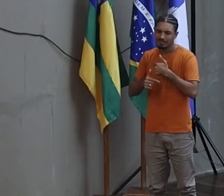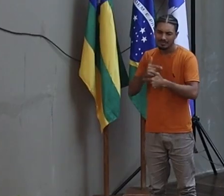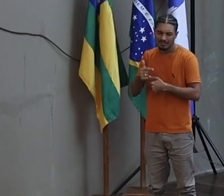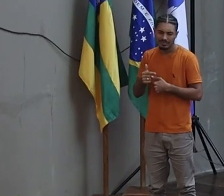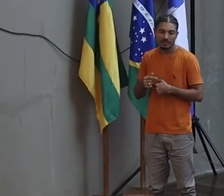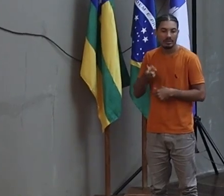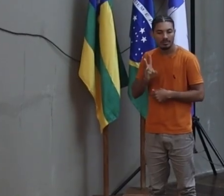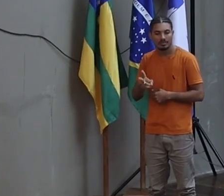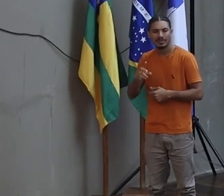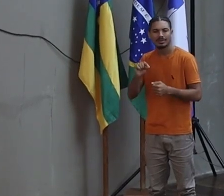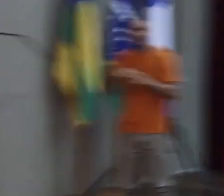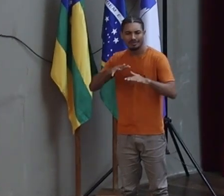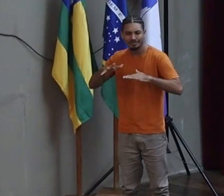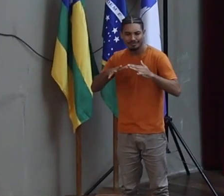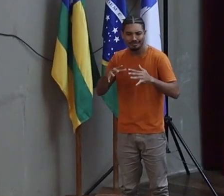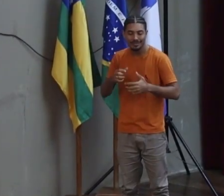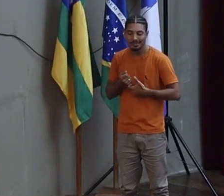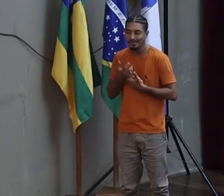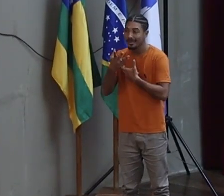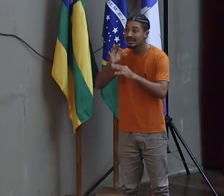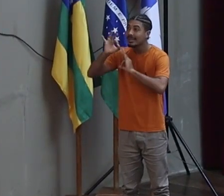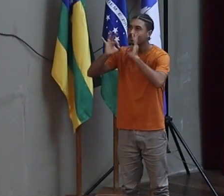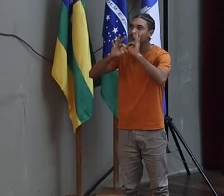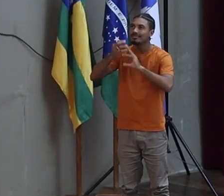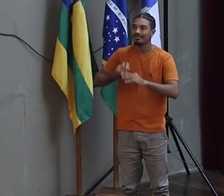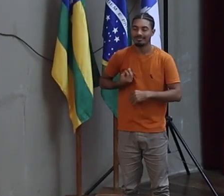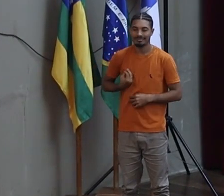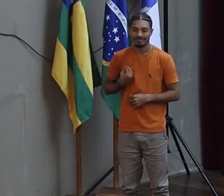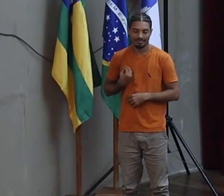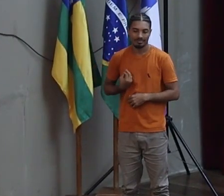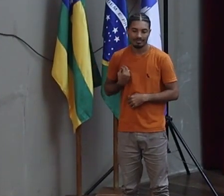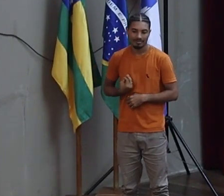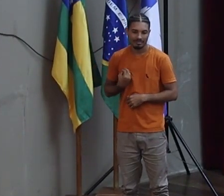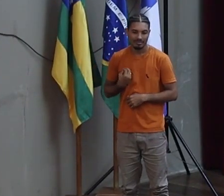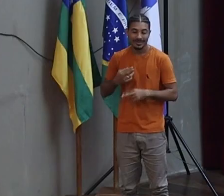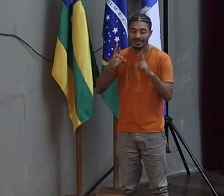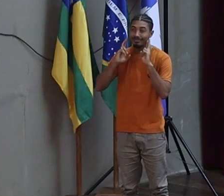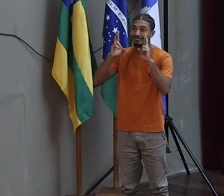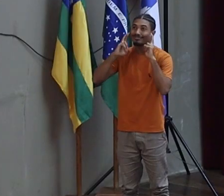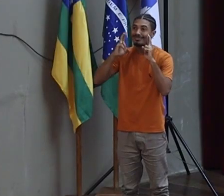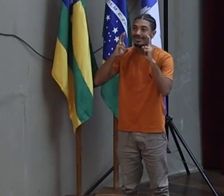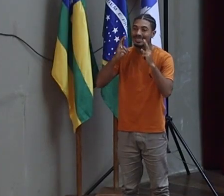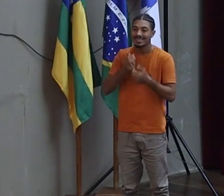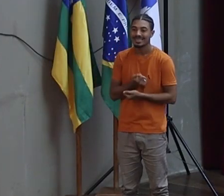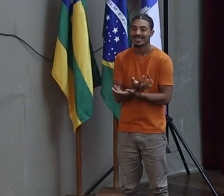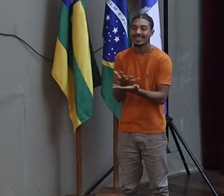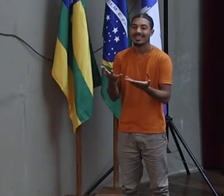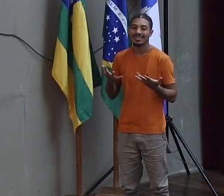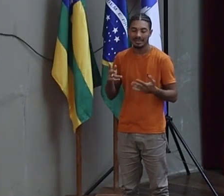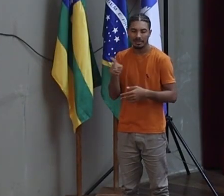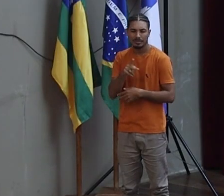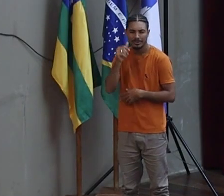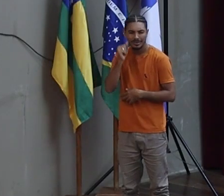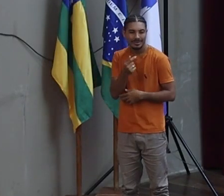gente tinha esse movimento, né, de poematizar a vida, de trazer esse esperançar que a professora Marilda, né, coloca,